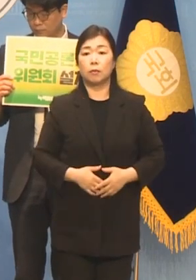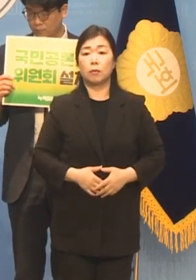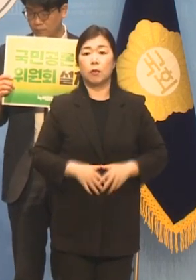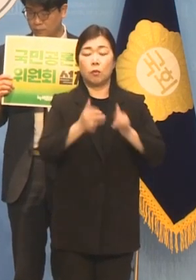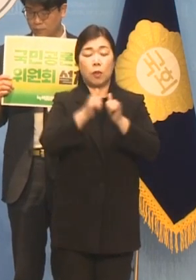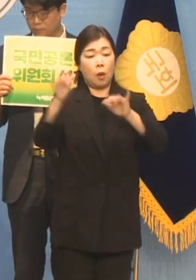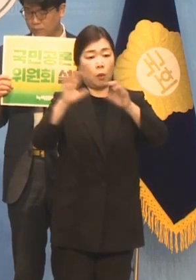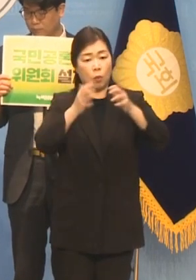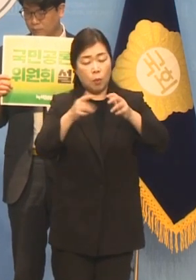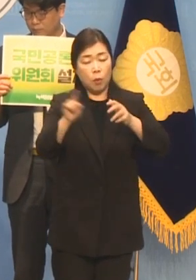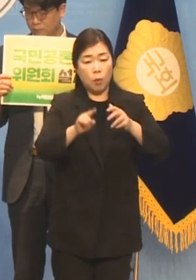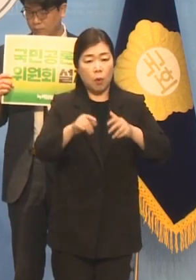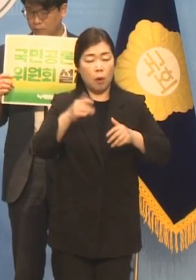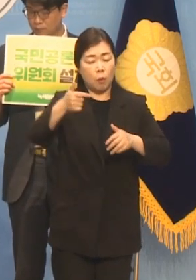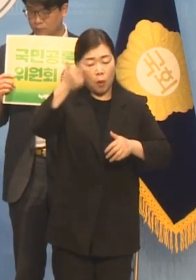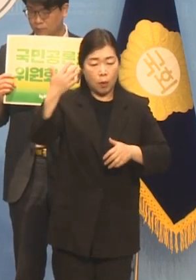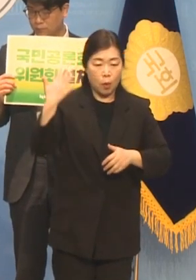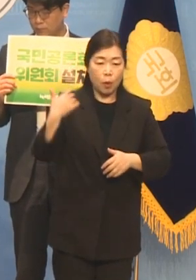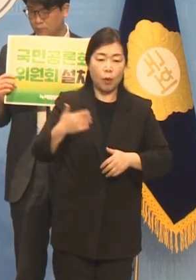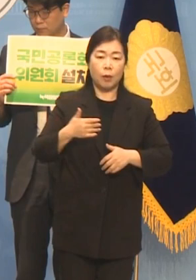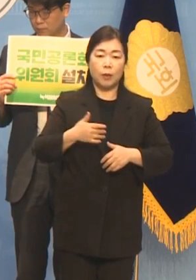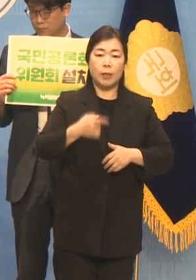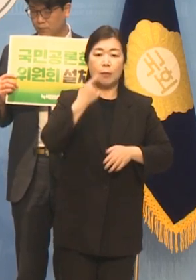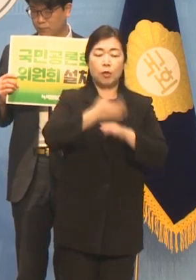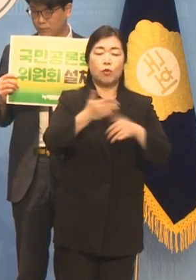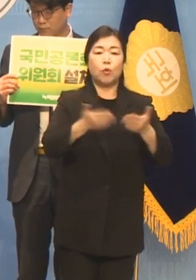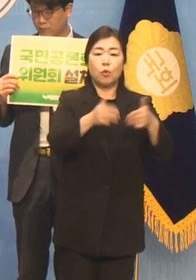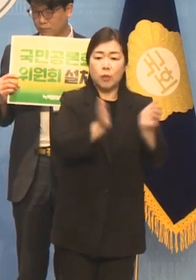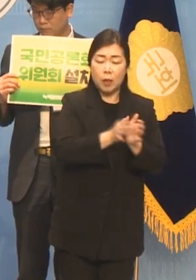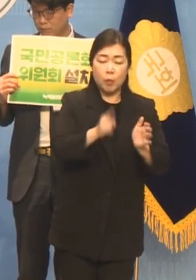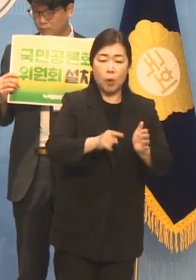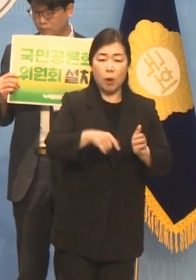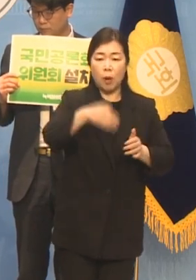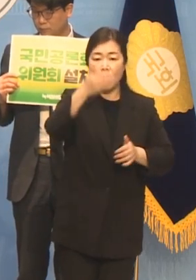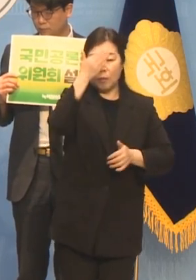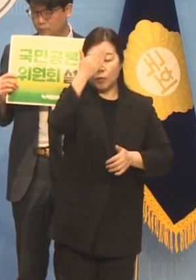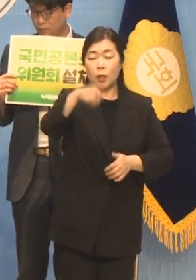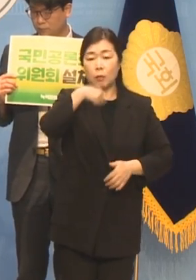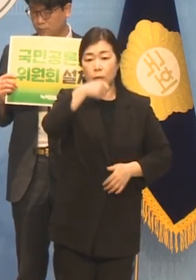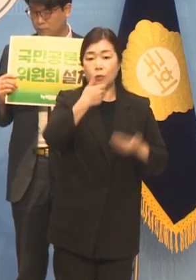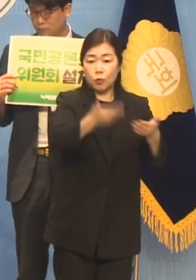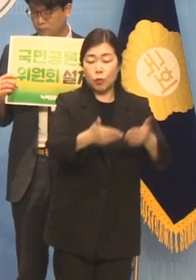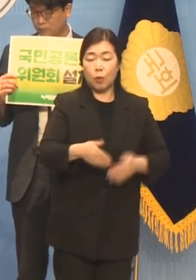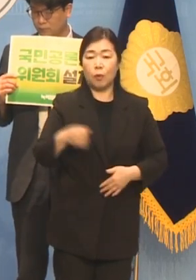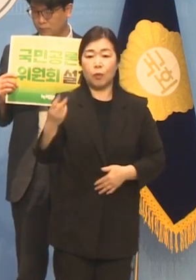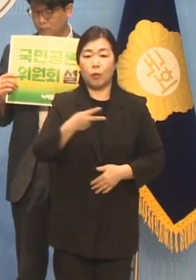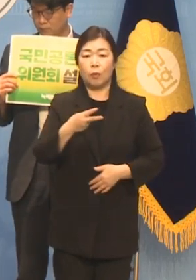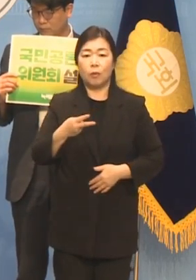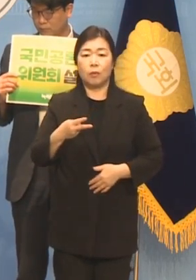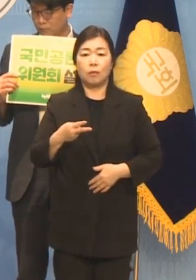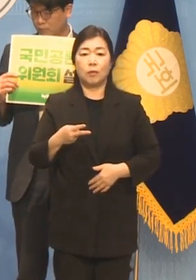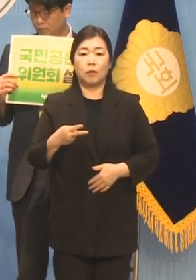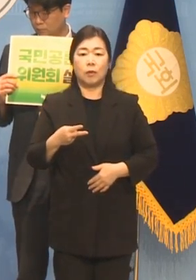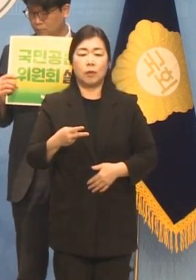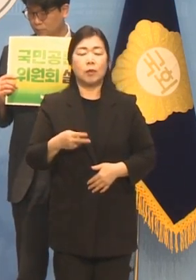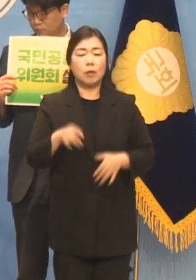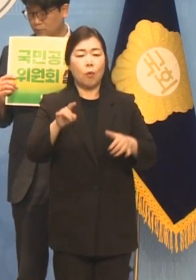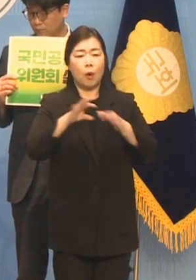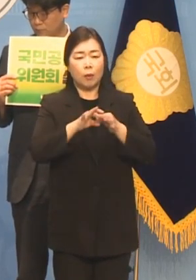과거 민주노동당의 무상급식, 무상교육 정책에 이어 녹색정의당의 무상의료운동으로 귀결될